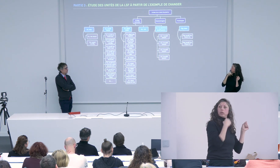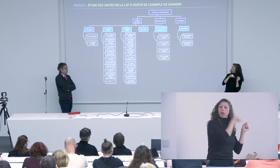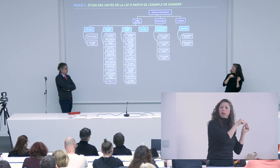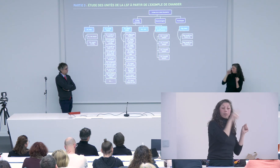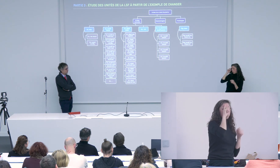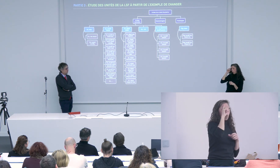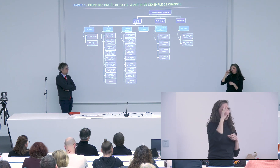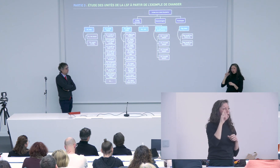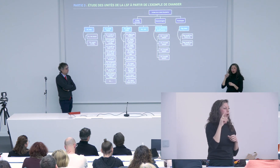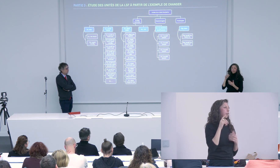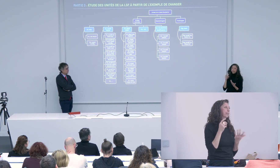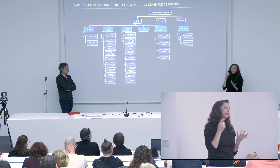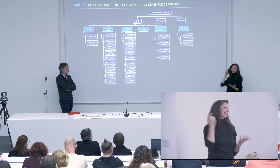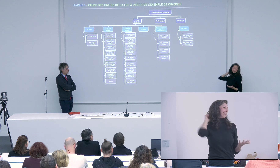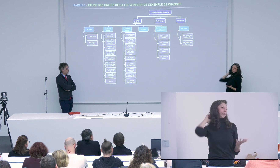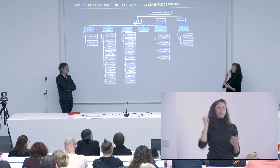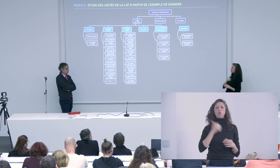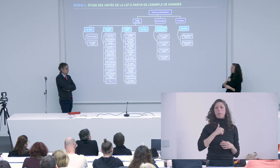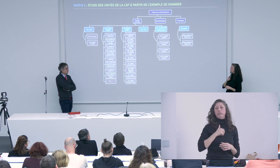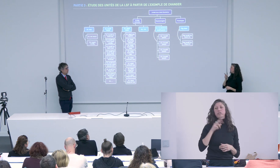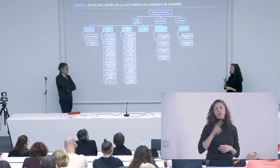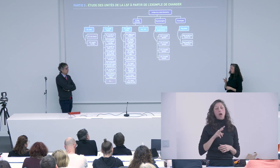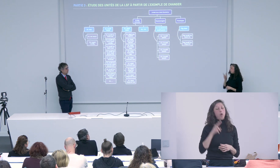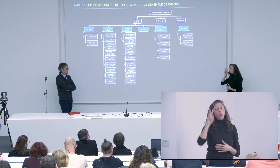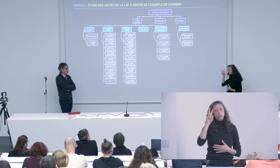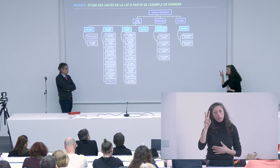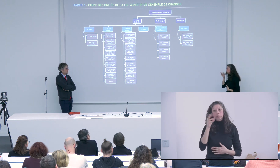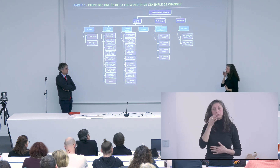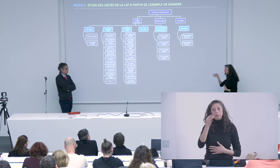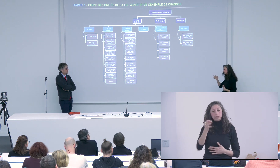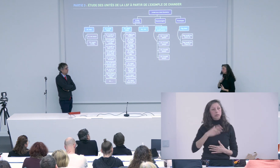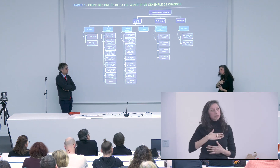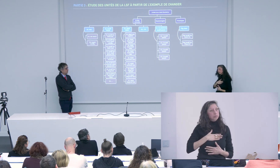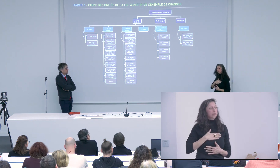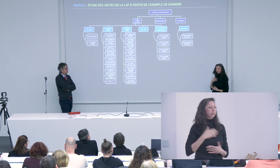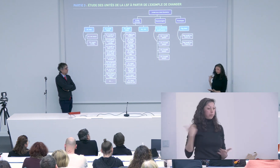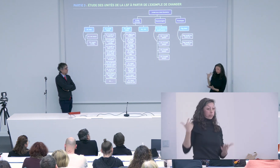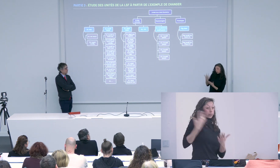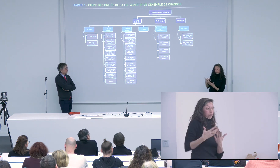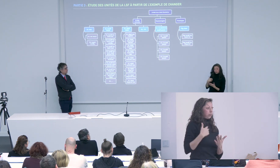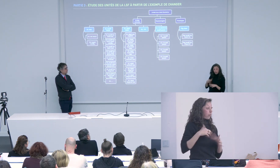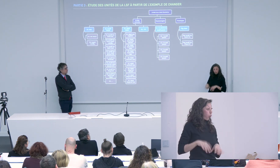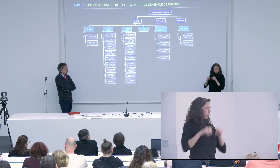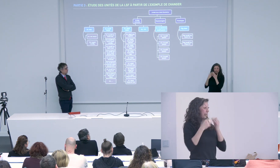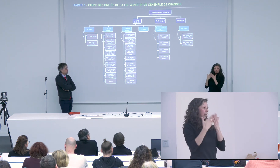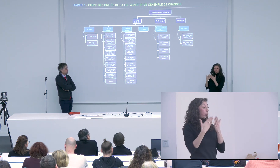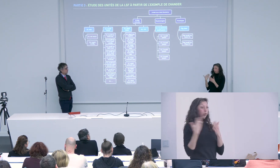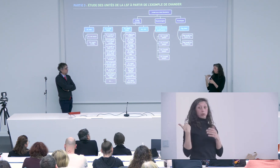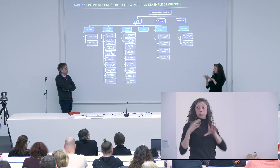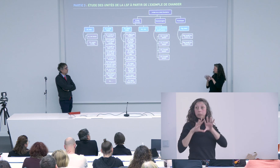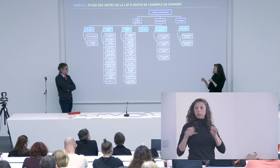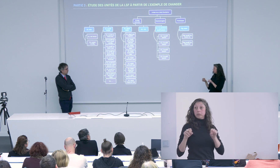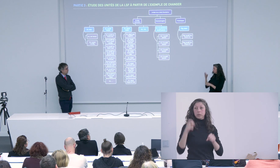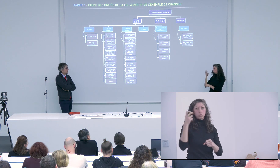c'est vrai que j'ai essayé moi de me rapprocher de cette linguistique générale qui vient des langues vocales